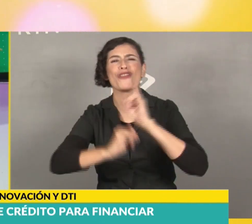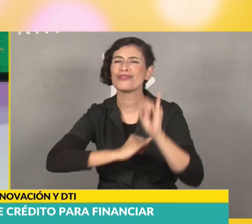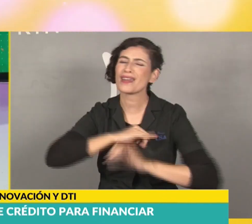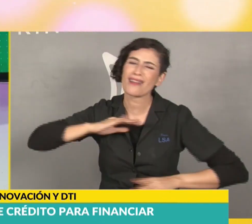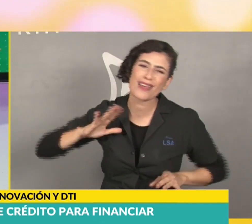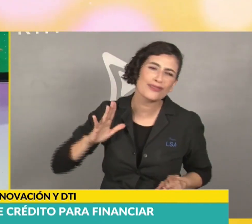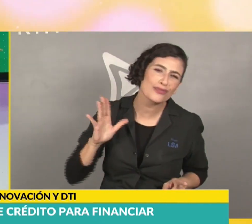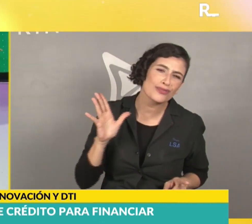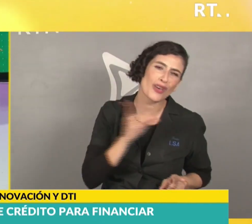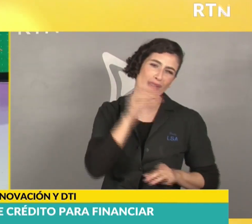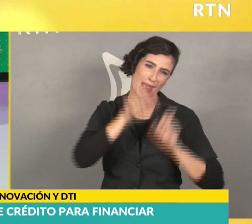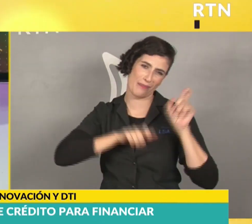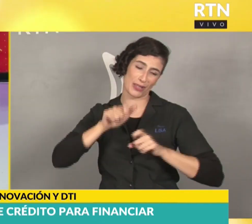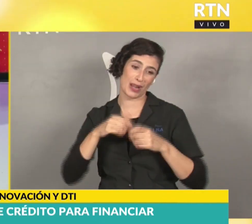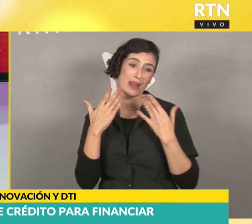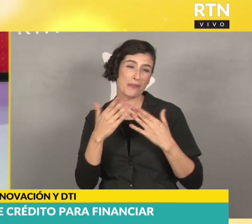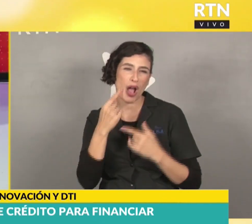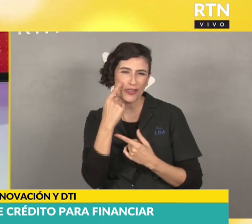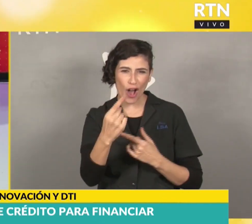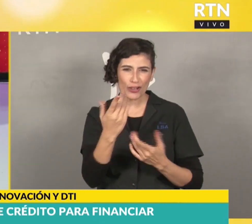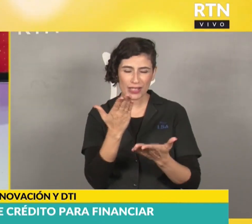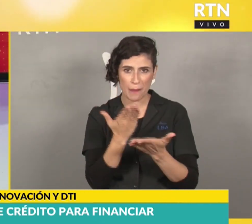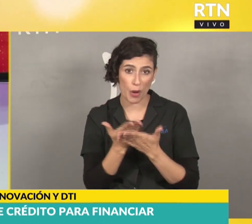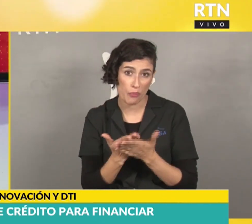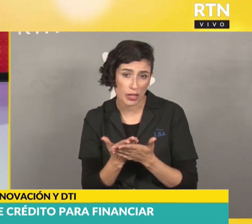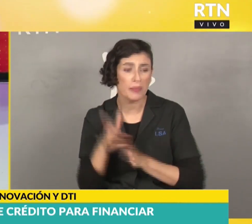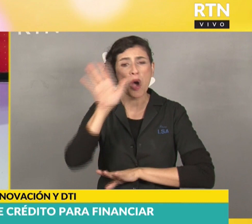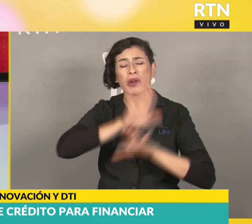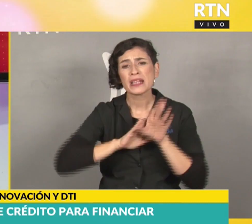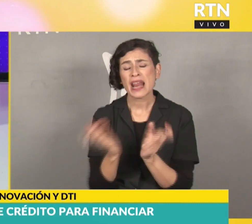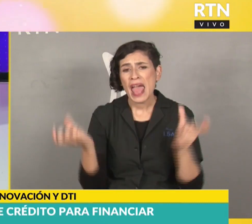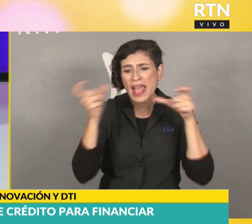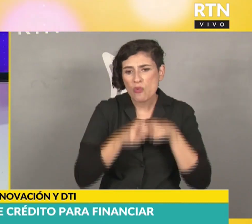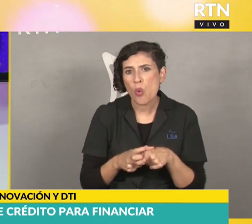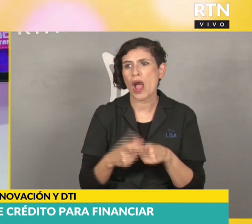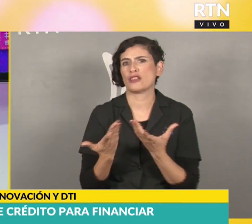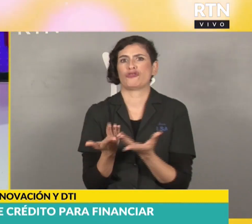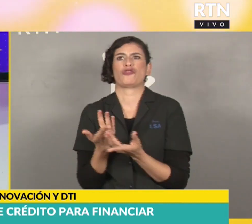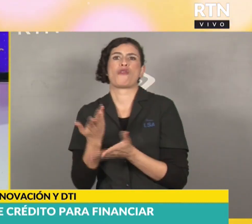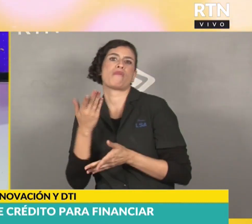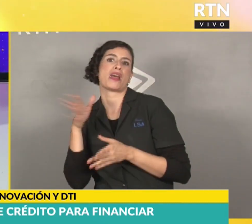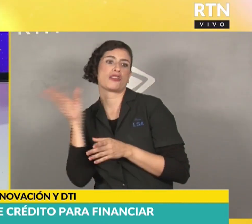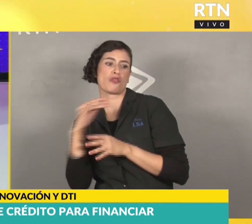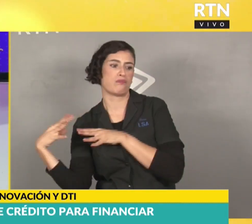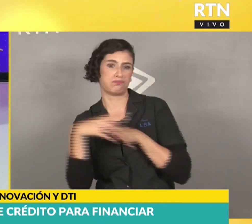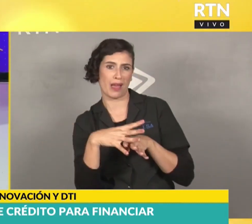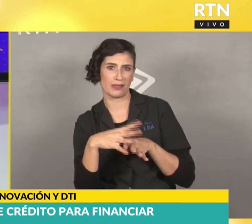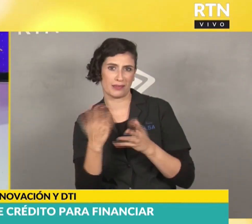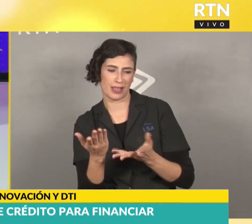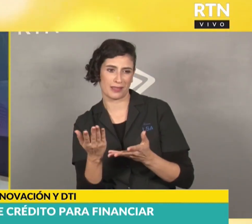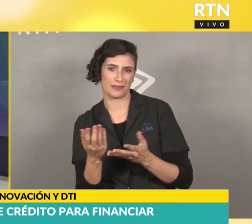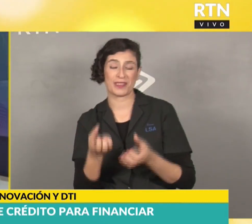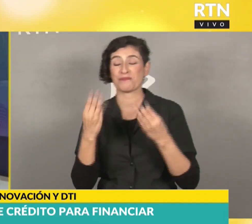con la propuesta para bien. Que todos la conozcan y vamos a hacer mesas de trabajo con ellos para que el prestador se saque todas las dudas que necesite. Muy